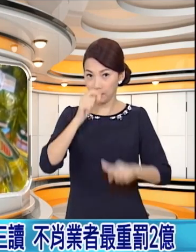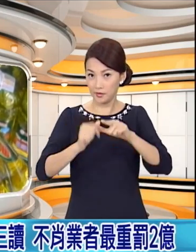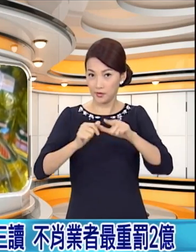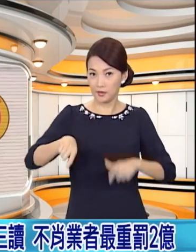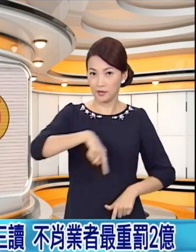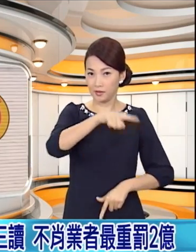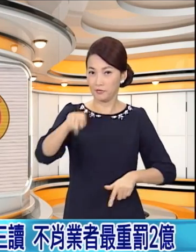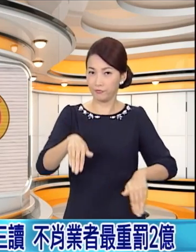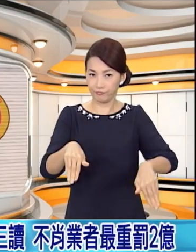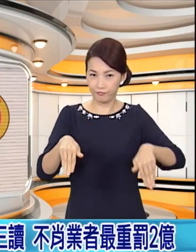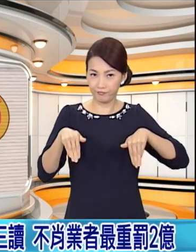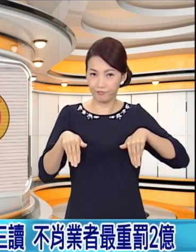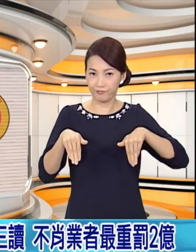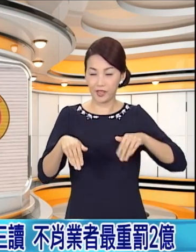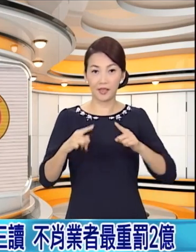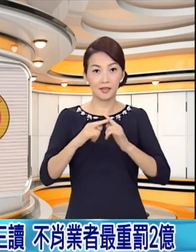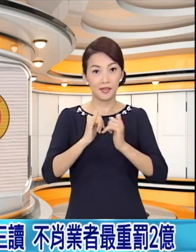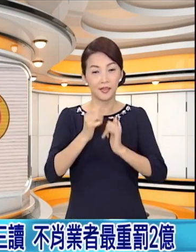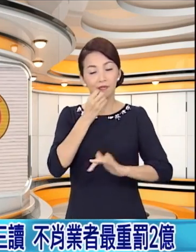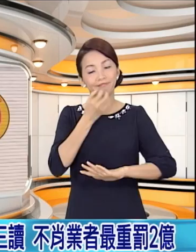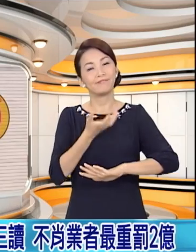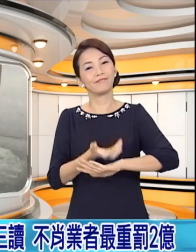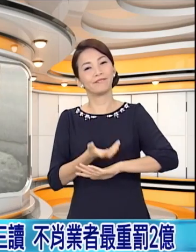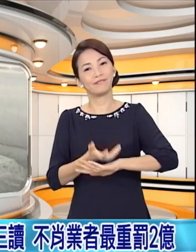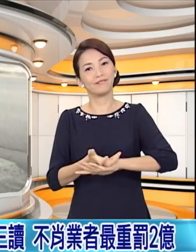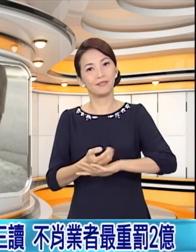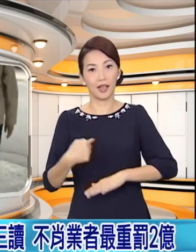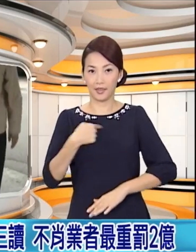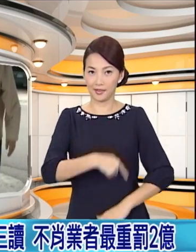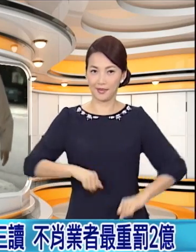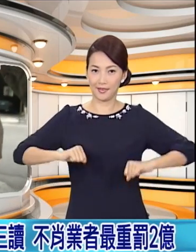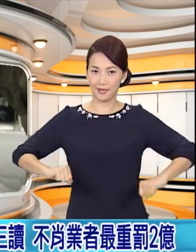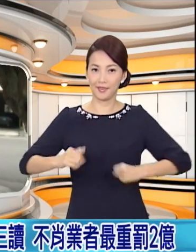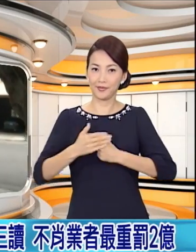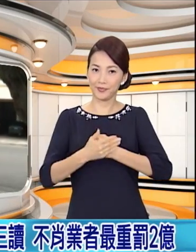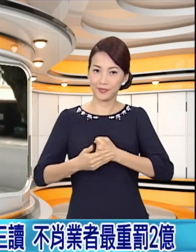止黑心食品在伤害民众健康。